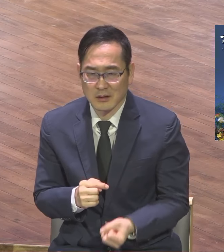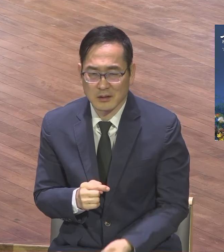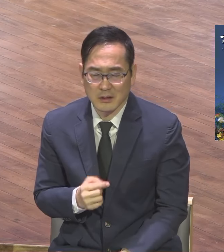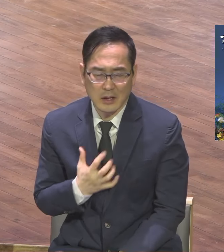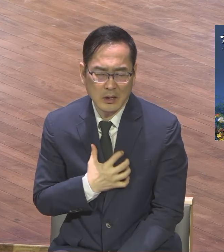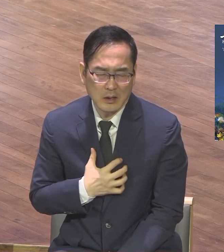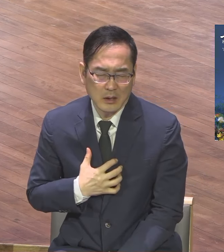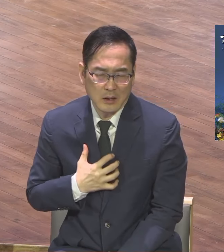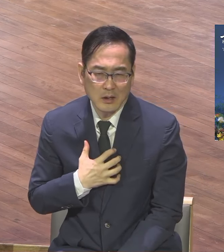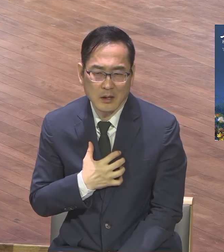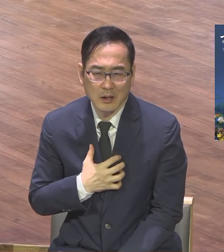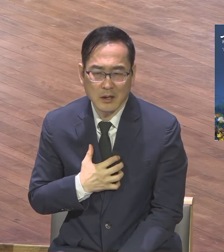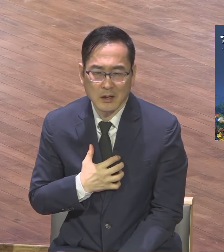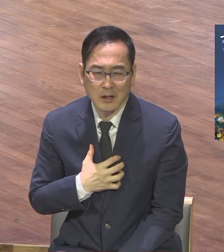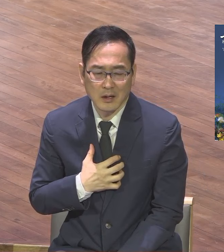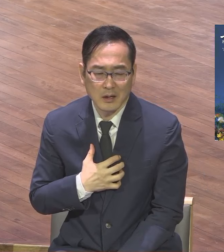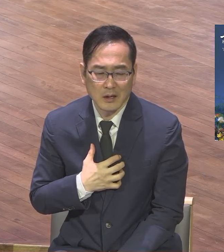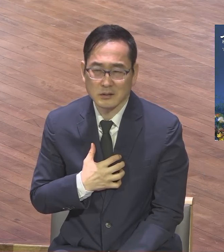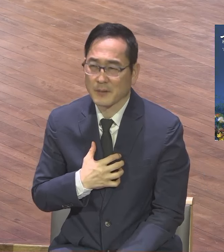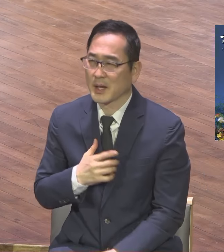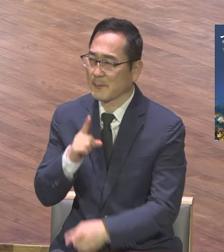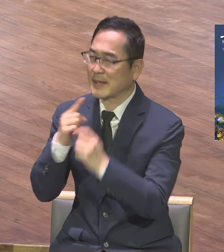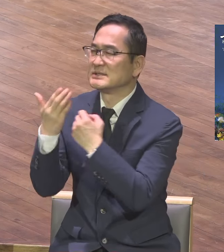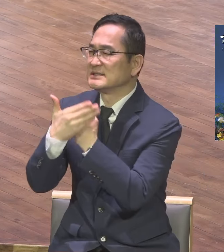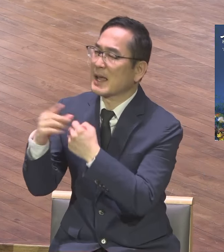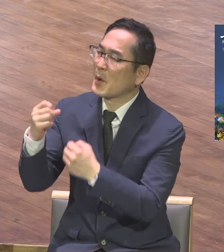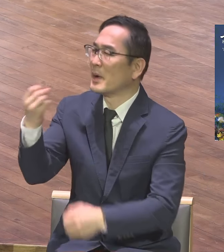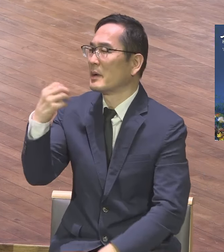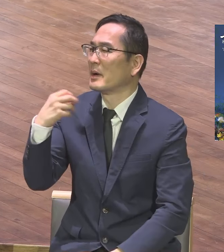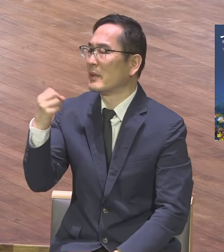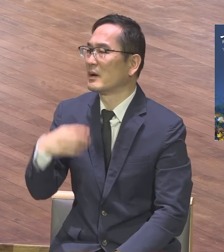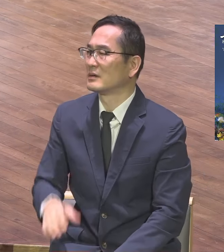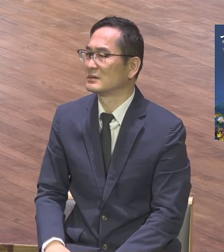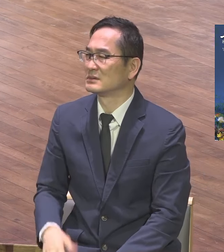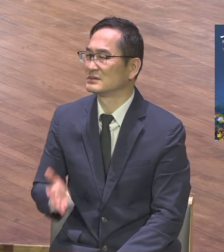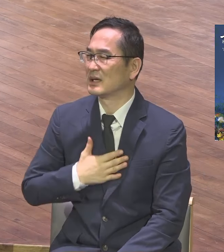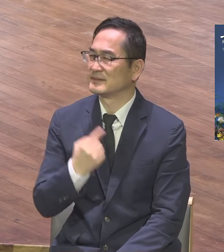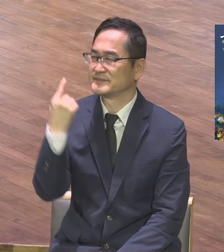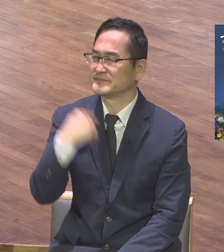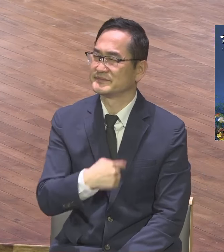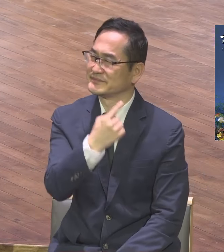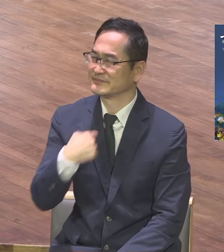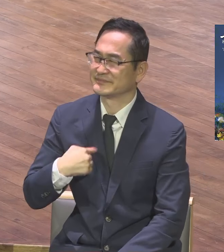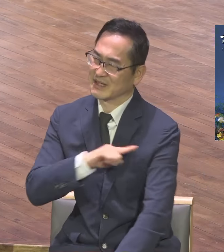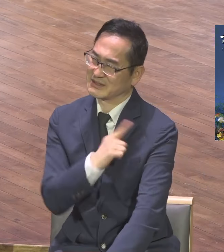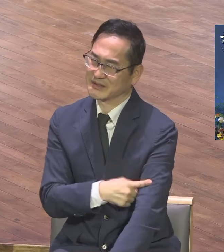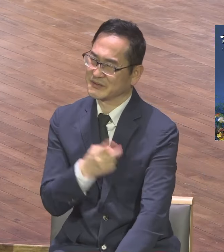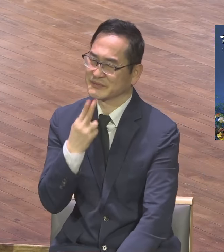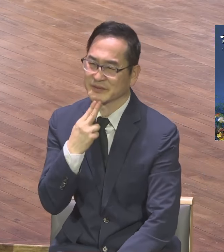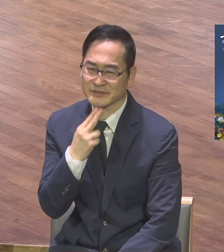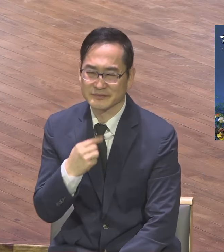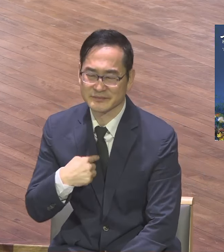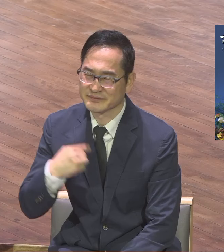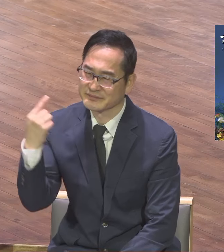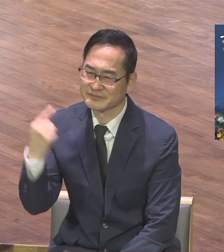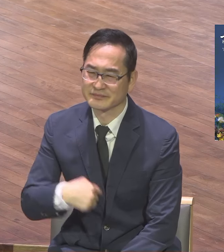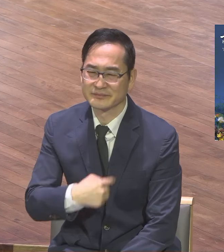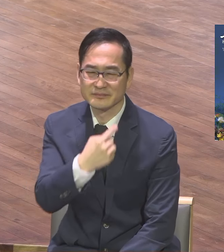그 정죄의식이 딱 걸려있으니까 뭐 무슨 말을 들어도 아이고 나는 죄가 많아서 내하고는 상관없는